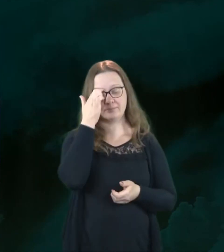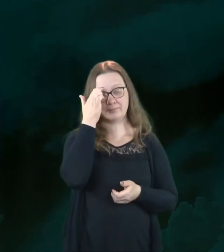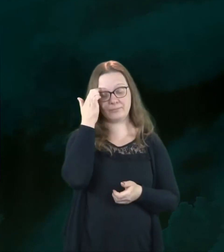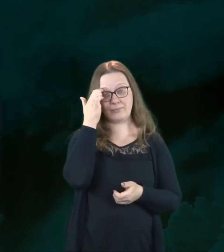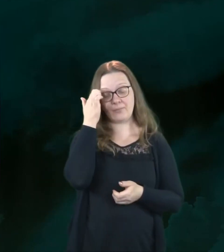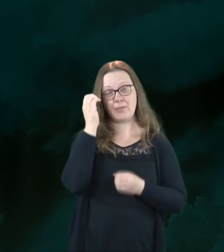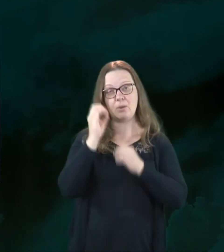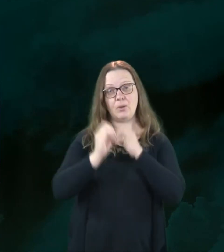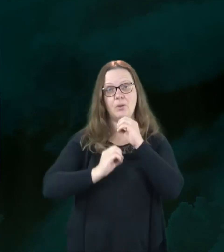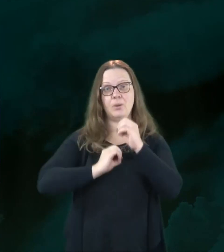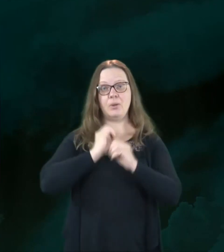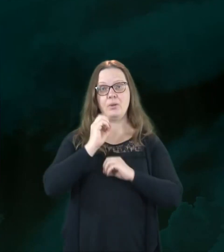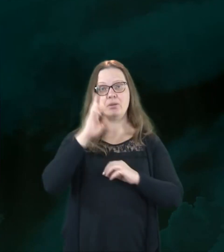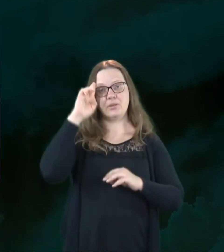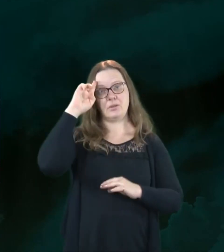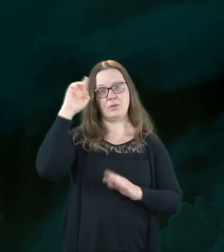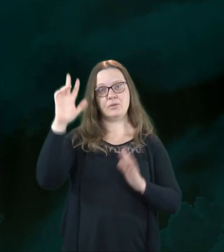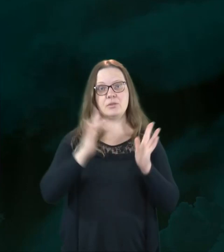Senhor Jesus.